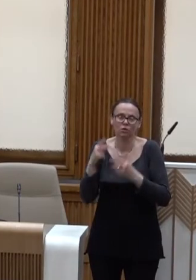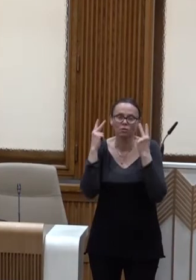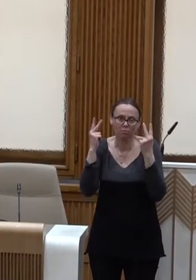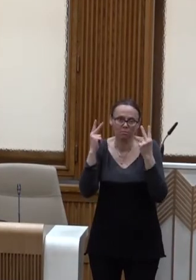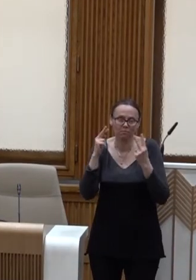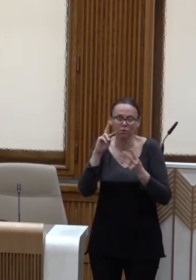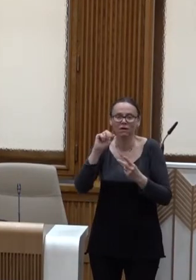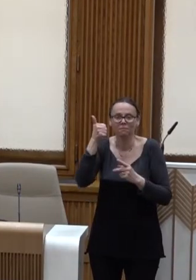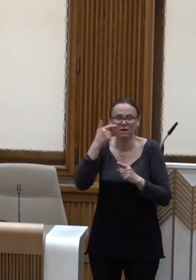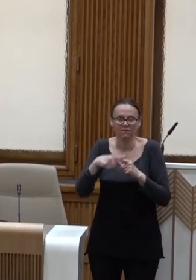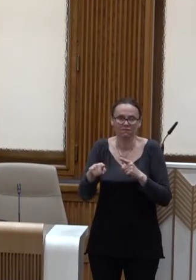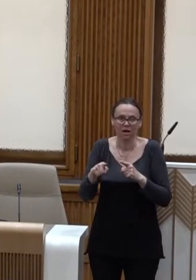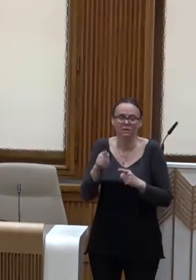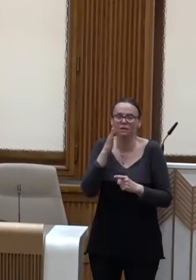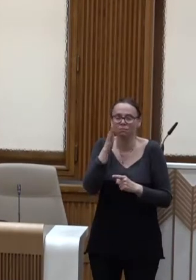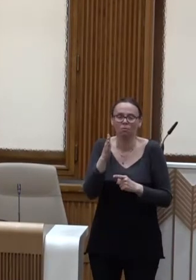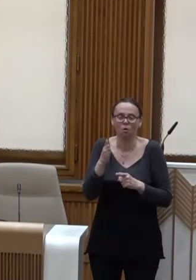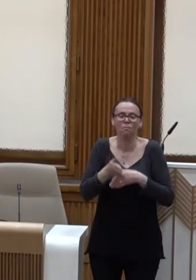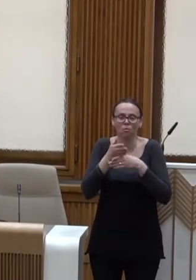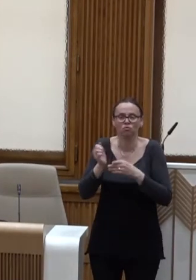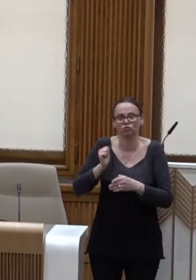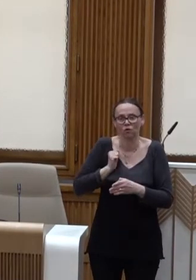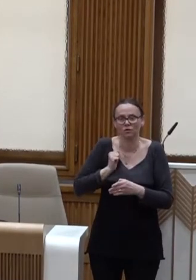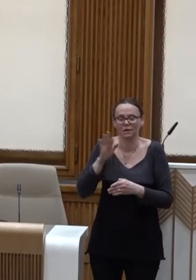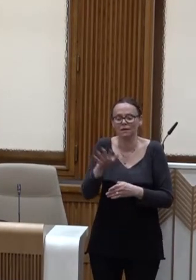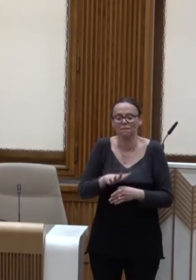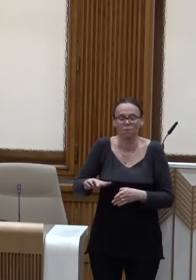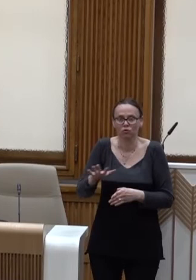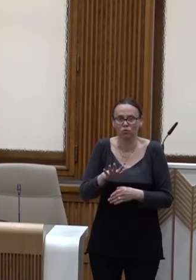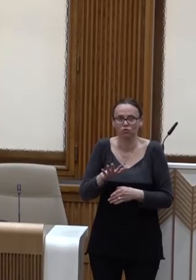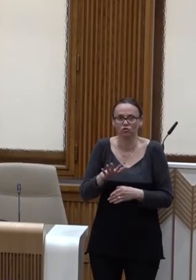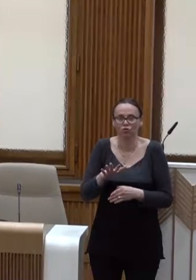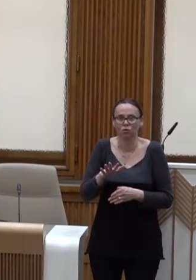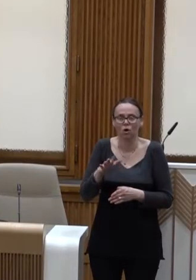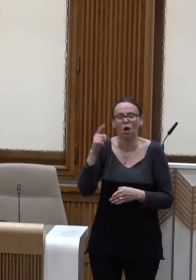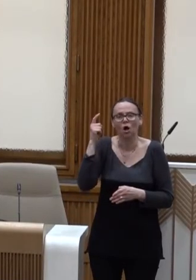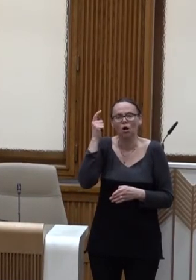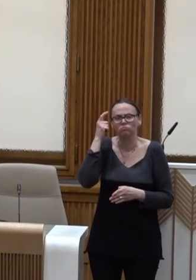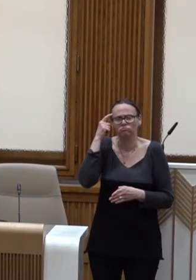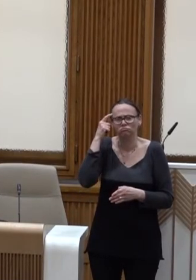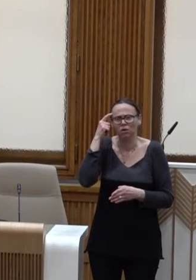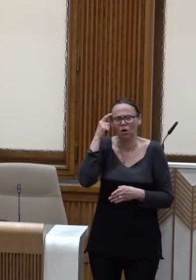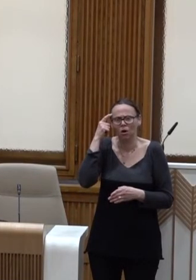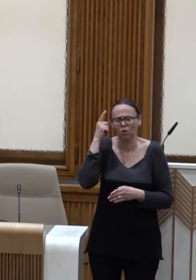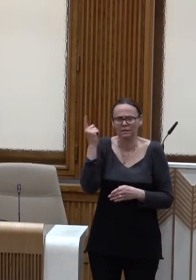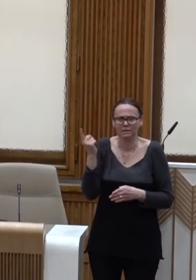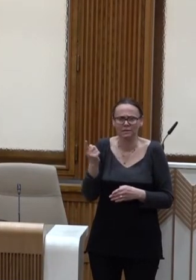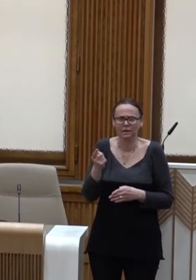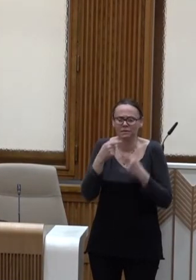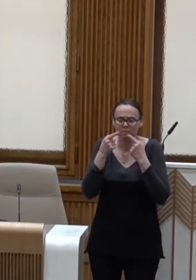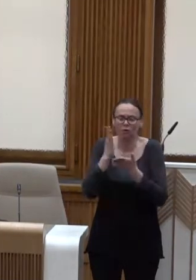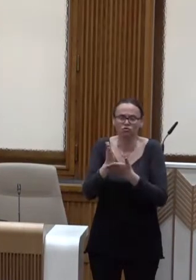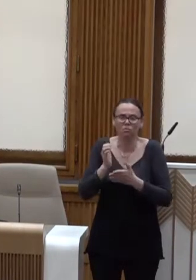v prvi fazi bo pomoč vojske predvsem na področju logistike. Dejal sem že, da bo